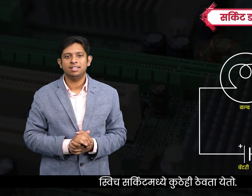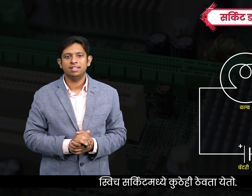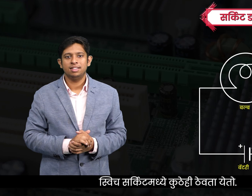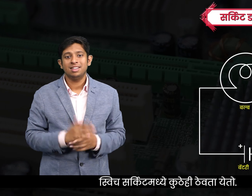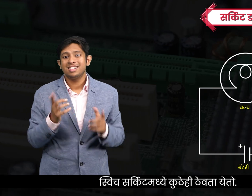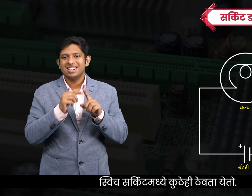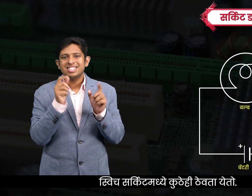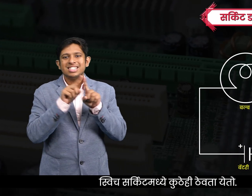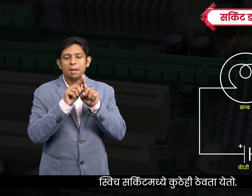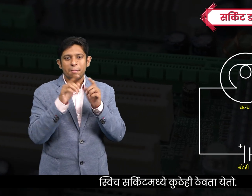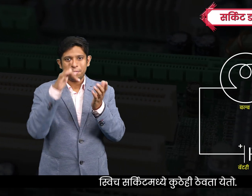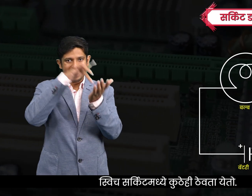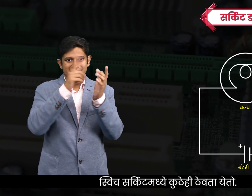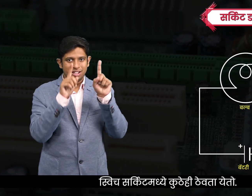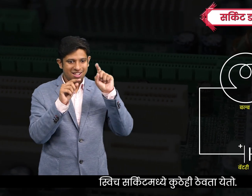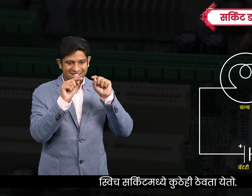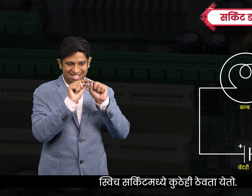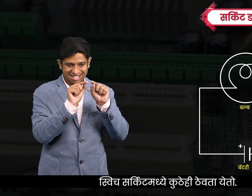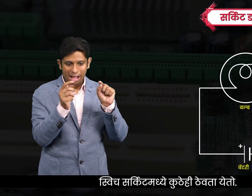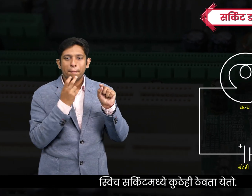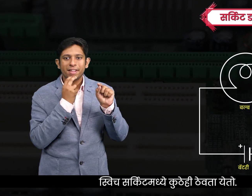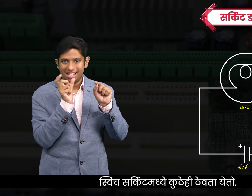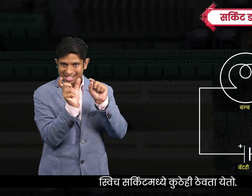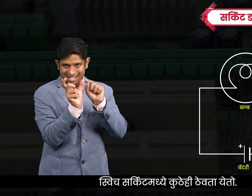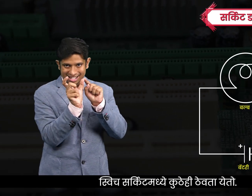स्विच सर्किटमध्ये कुठेही ठेवता येतो.